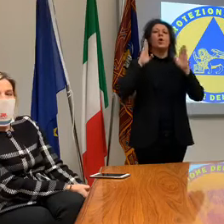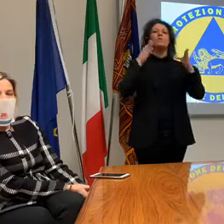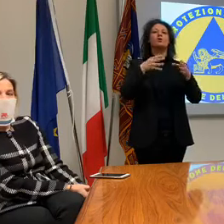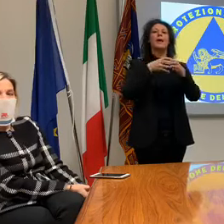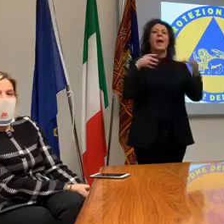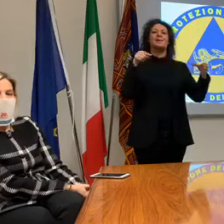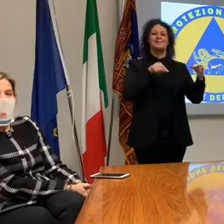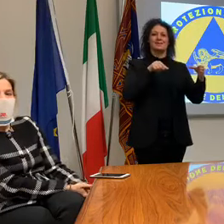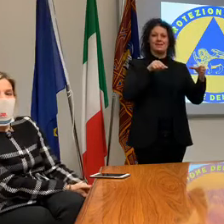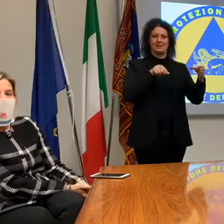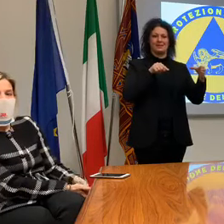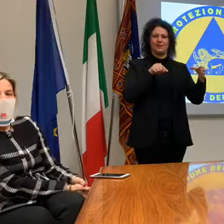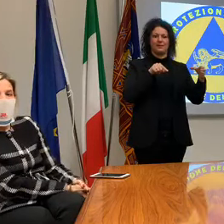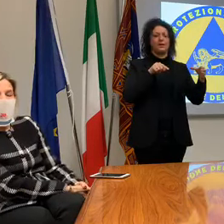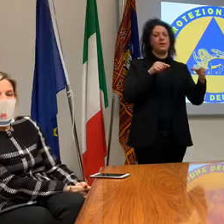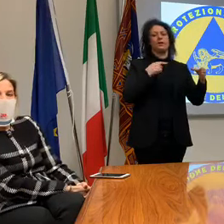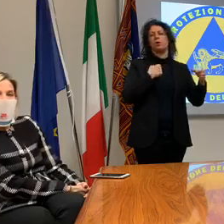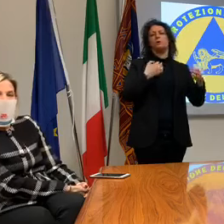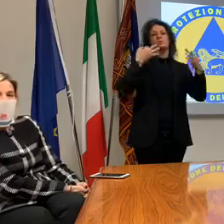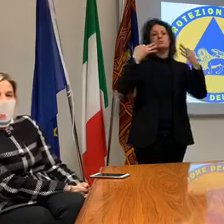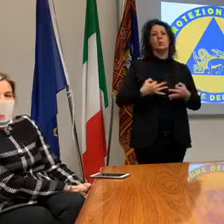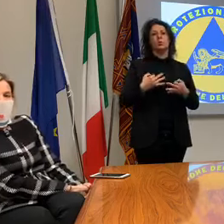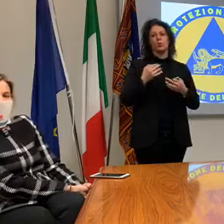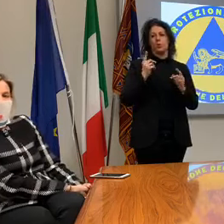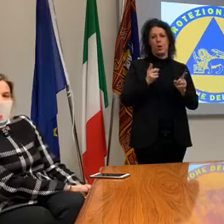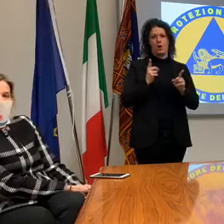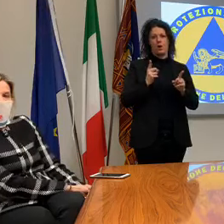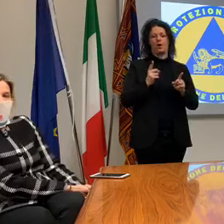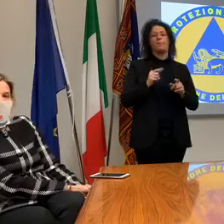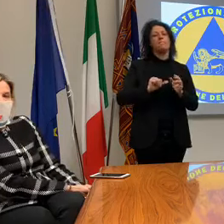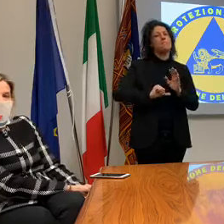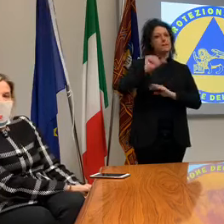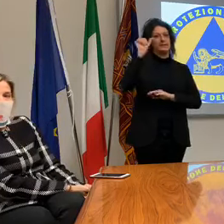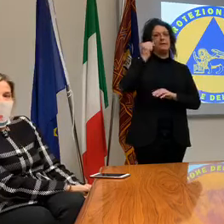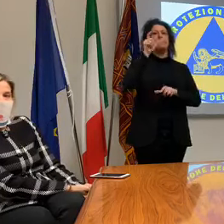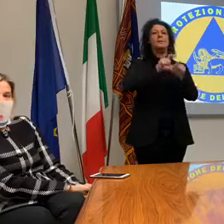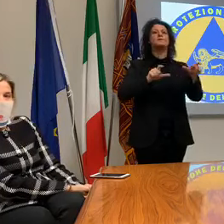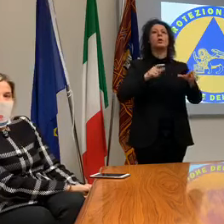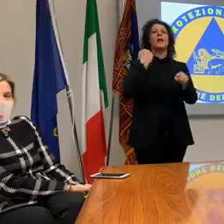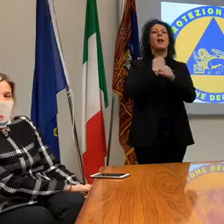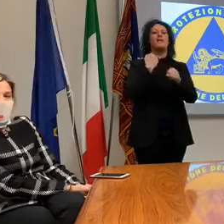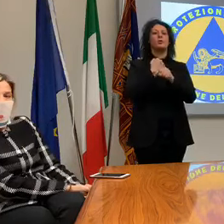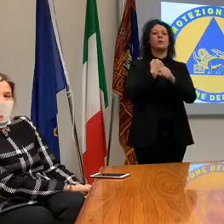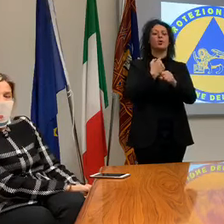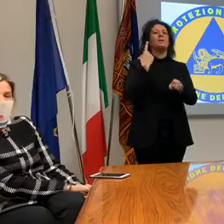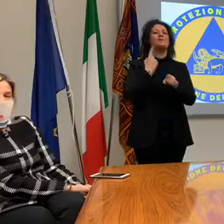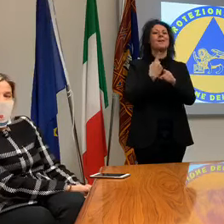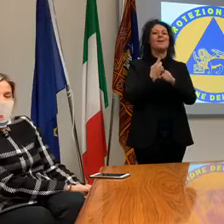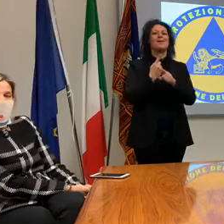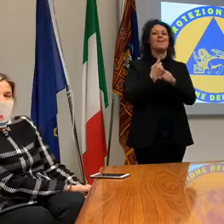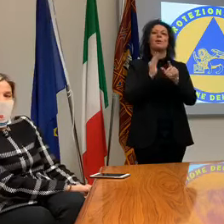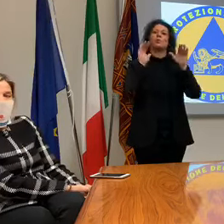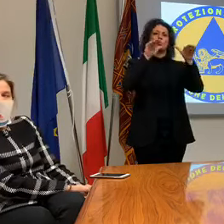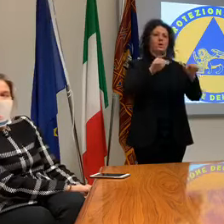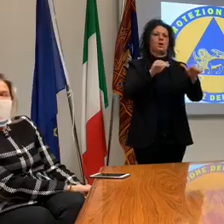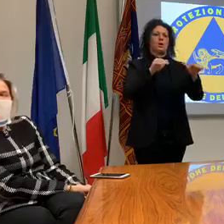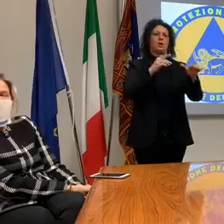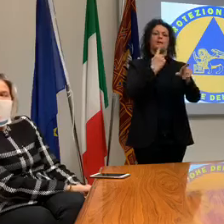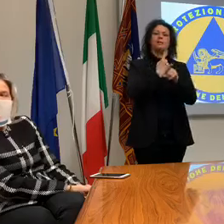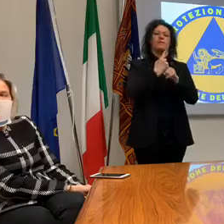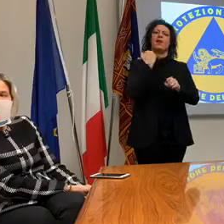il primo punto sia la messa in sicurezza dei lavoratori. Quindi mi fermo qui. Le aziende sono vitali per la nostra